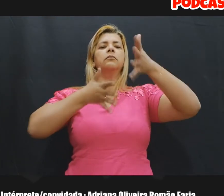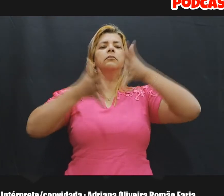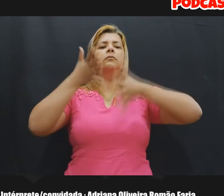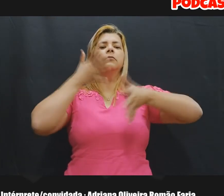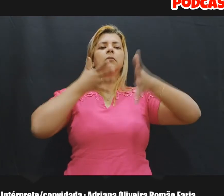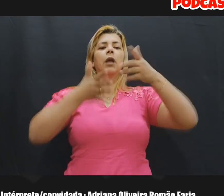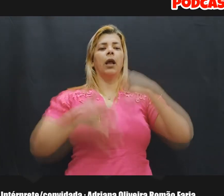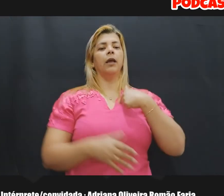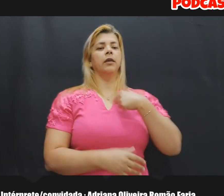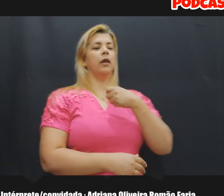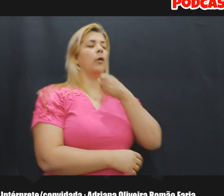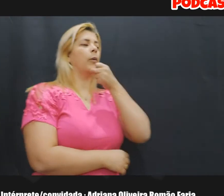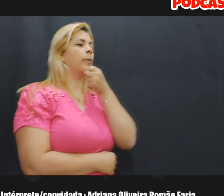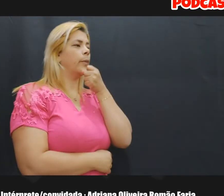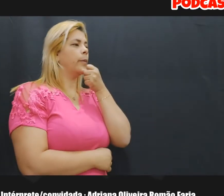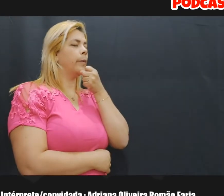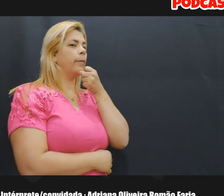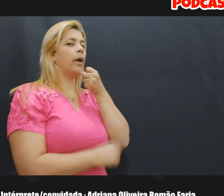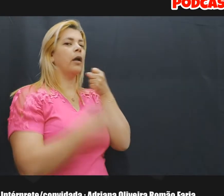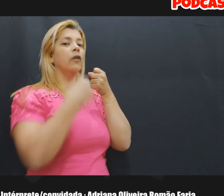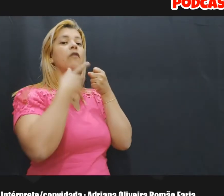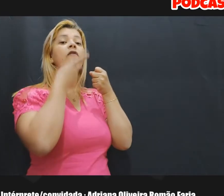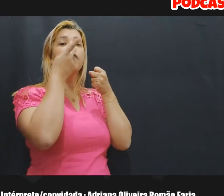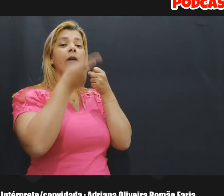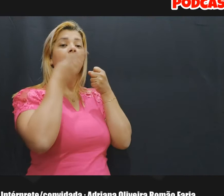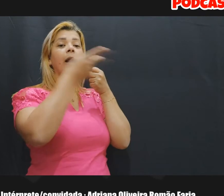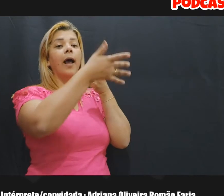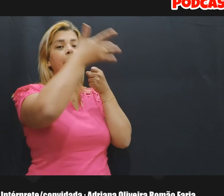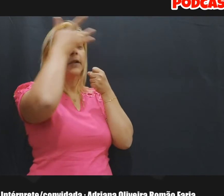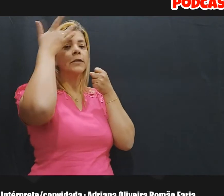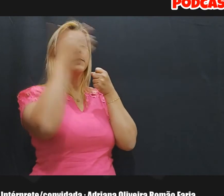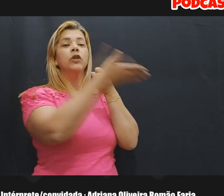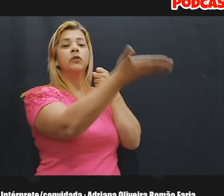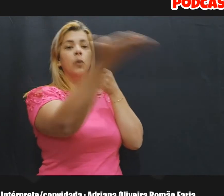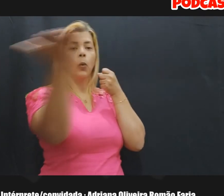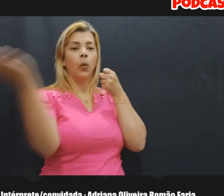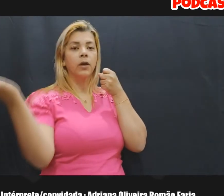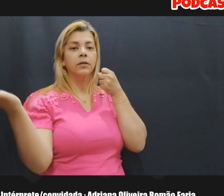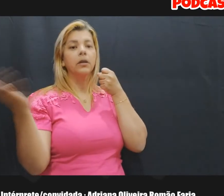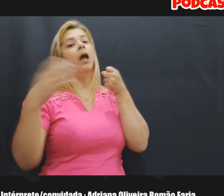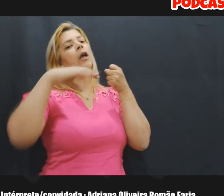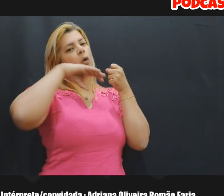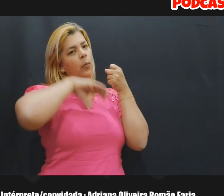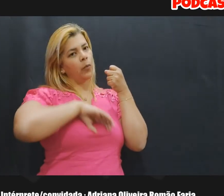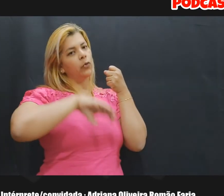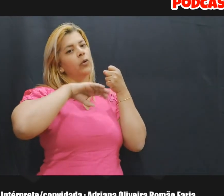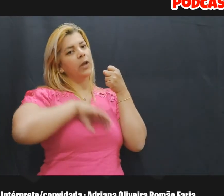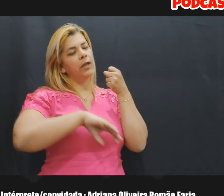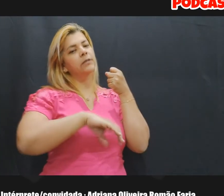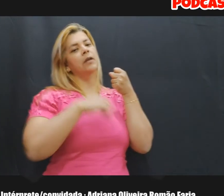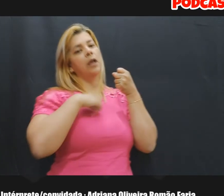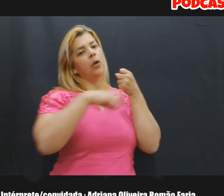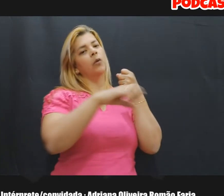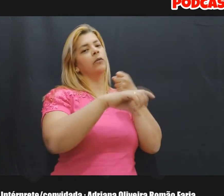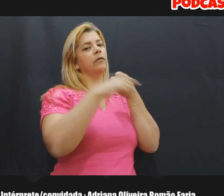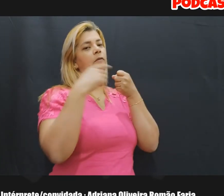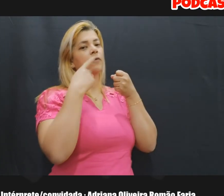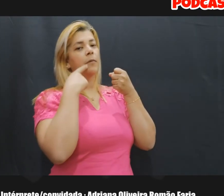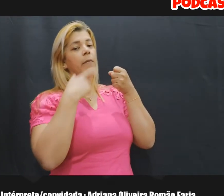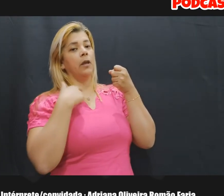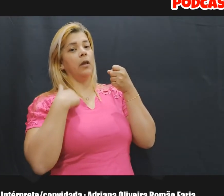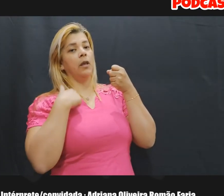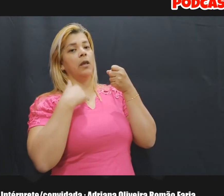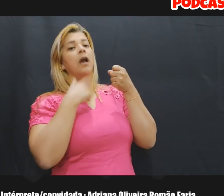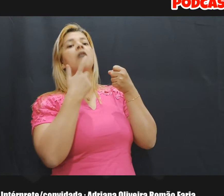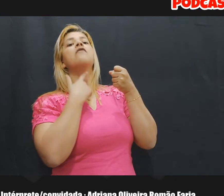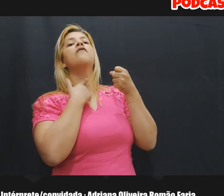vou traduzir o que ele está falando. Então, aí é o português. Eu vou colocar a voz dele, que